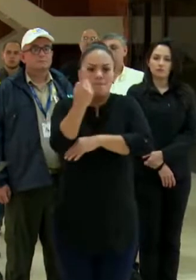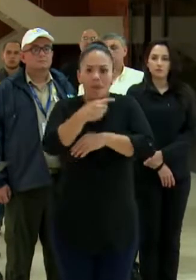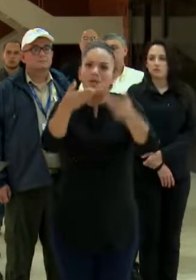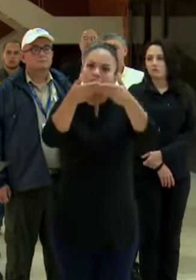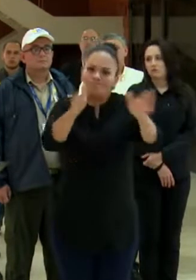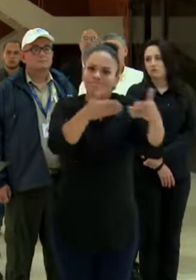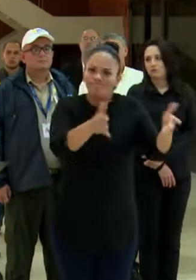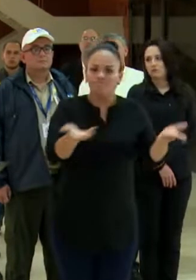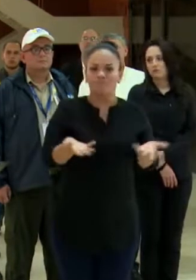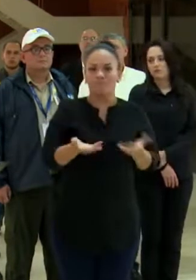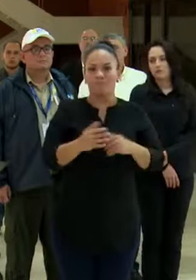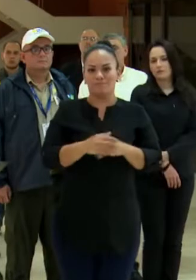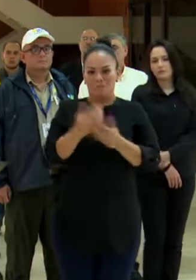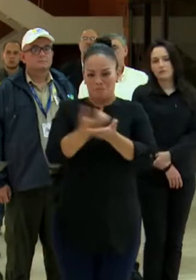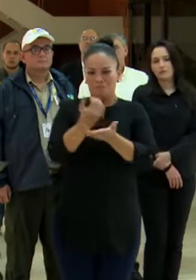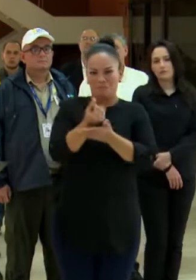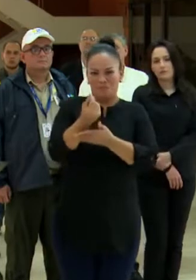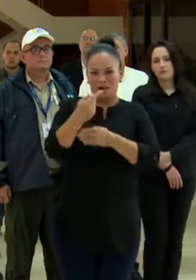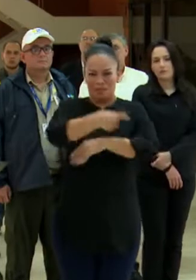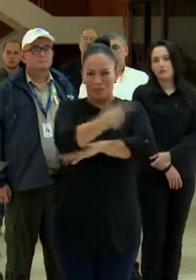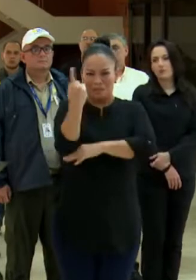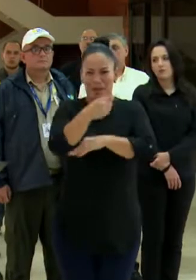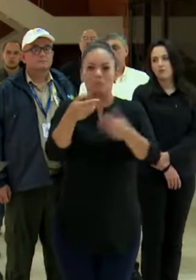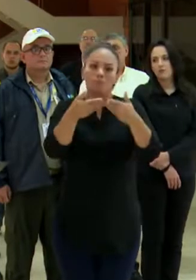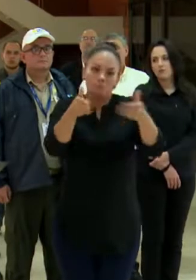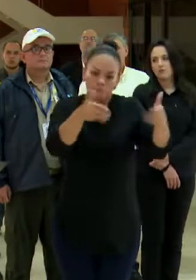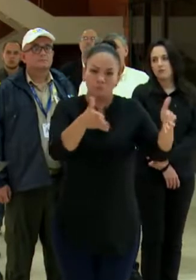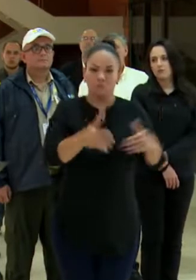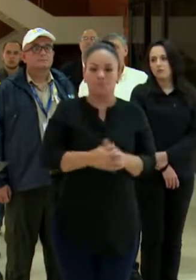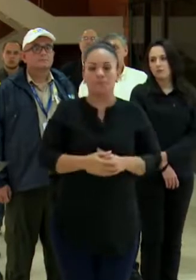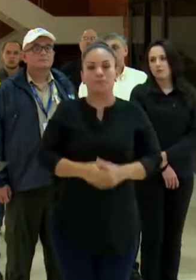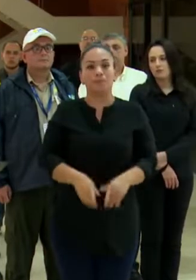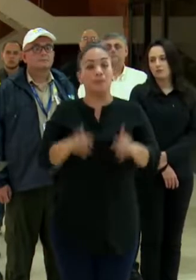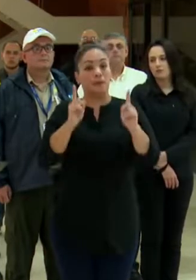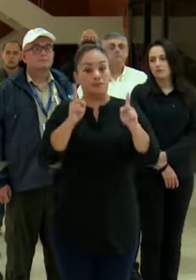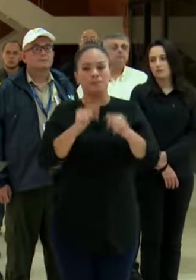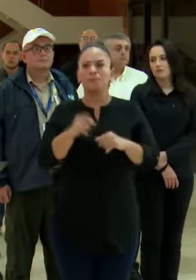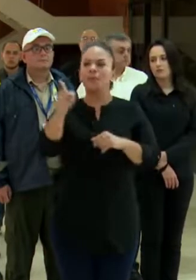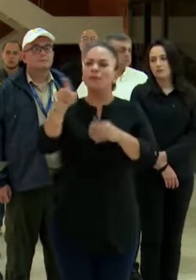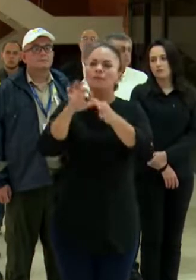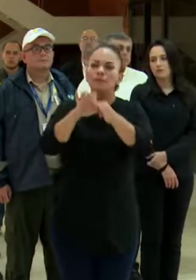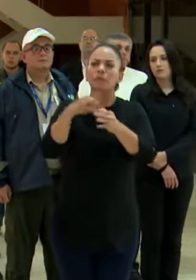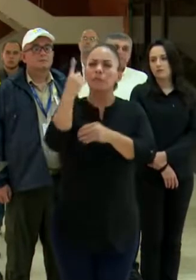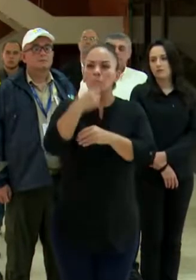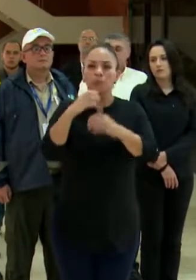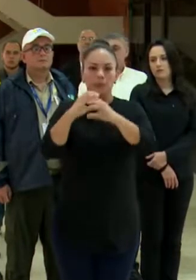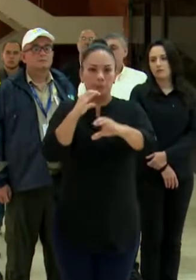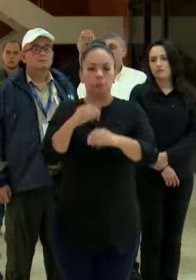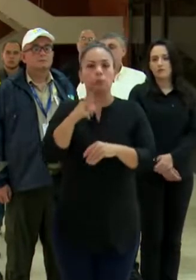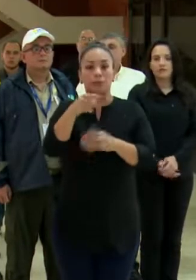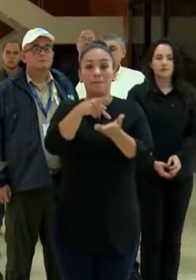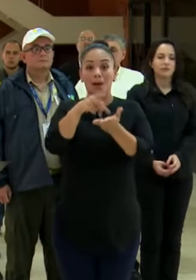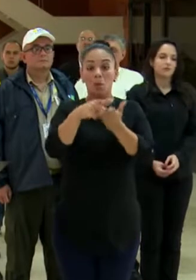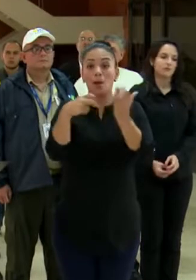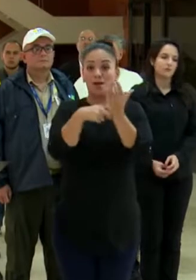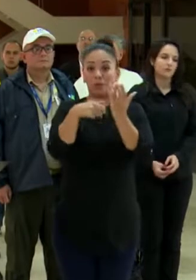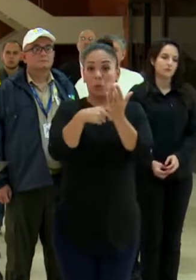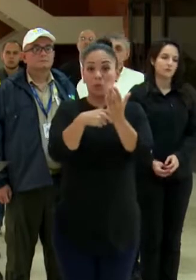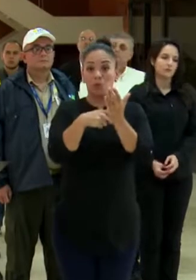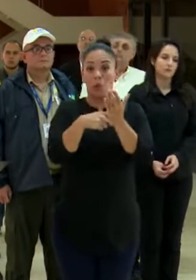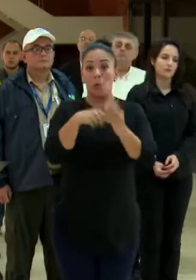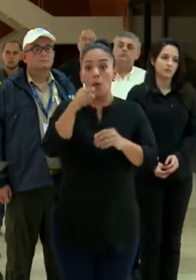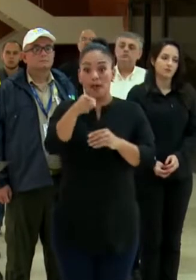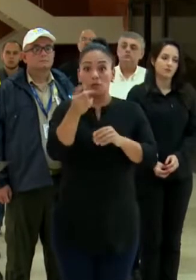regreso. Con respecto al autobús, el sistema de pago electrónico que tanto hemos venido impulsando permitiría